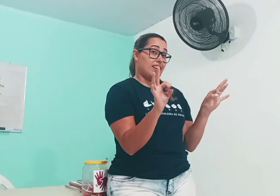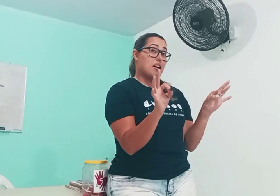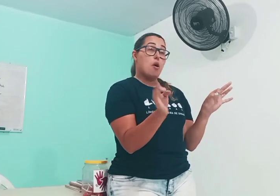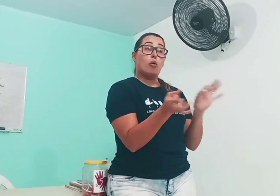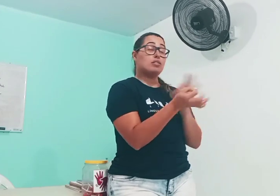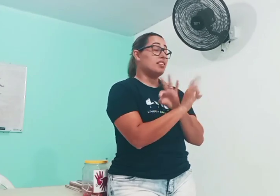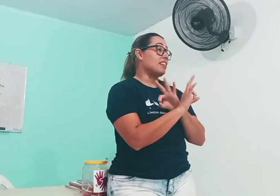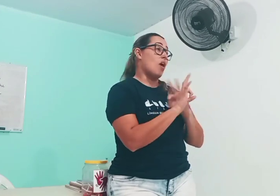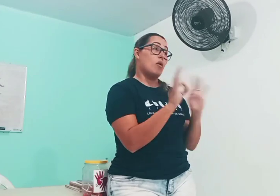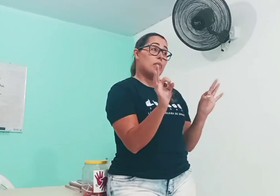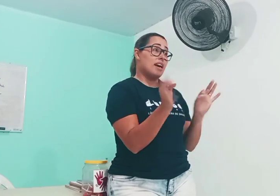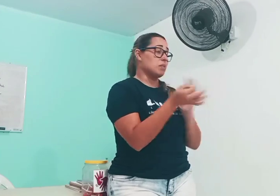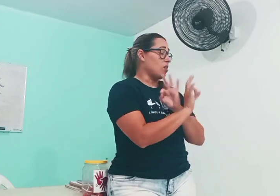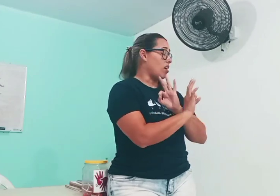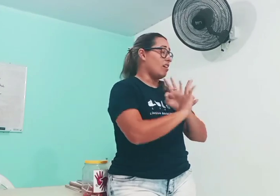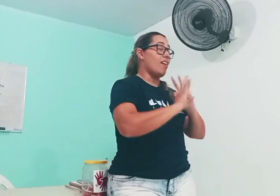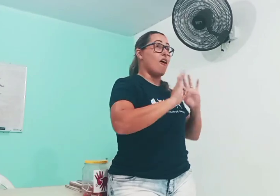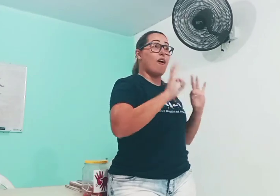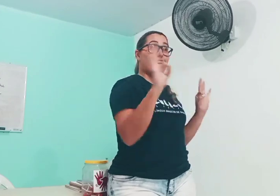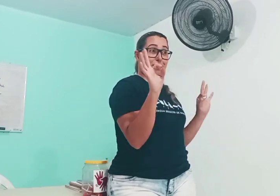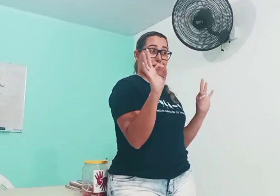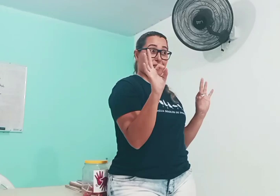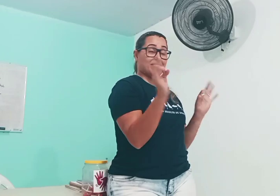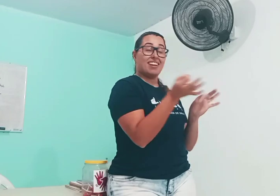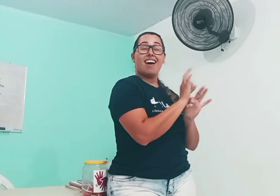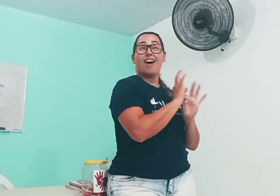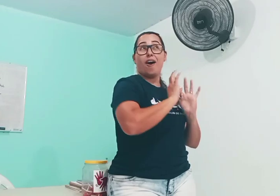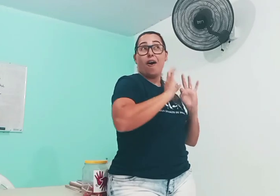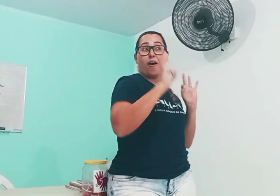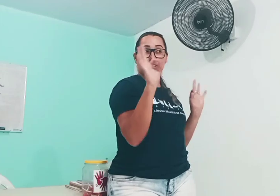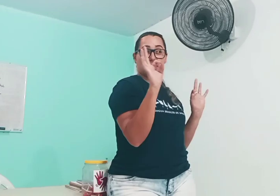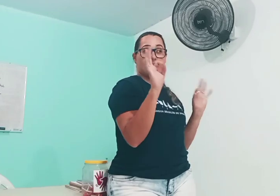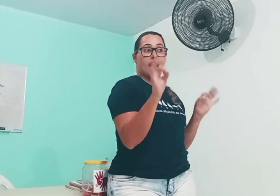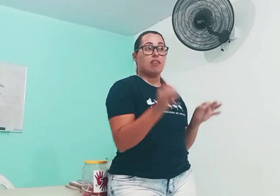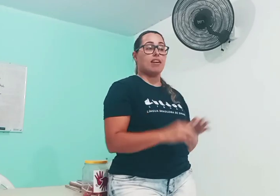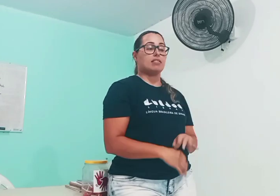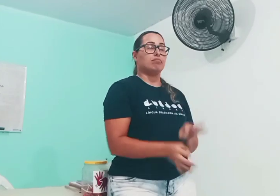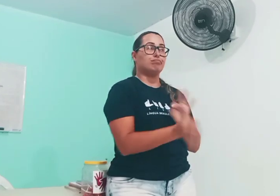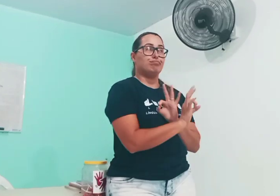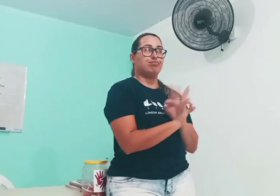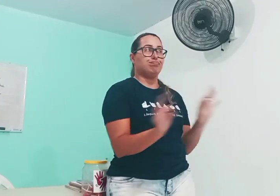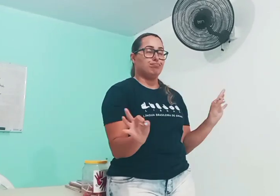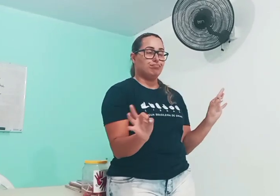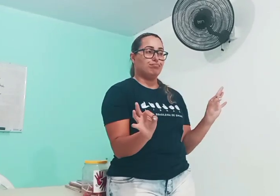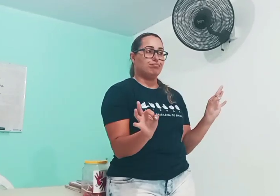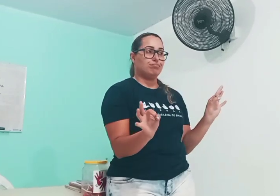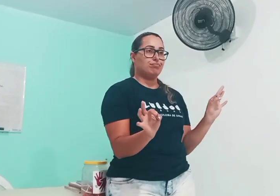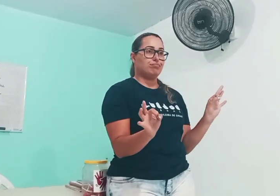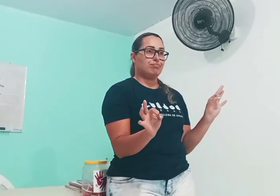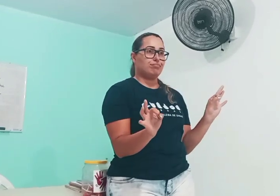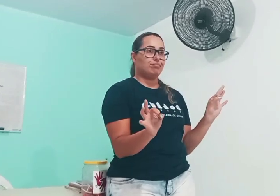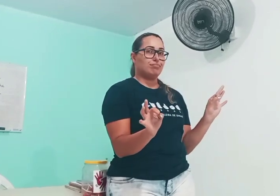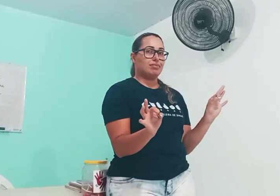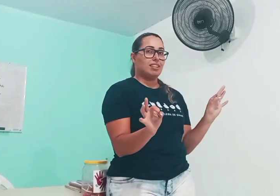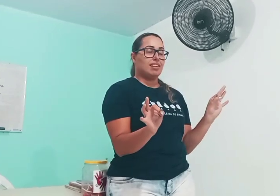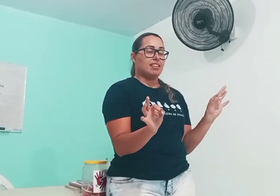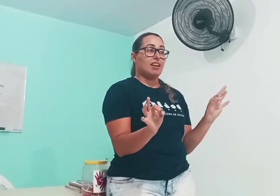né? O sinal é o mesmo, ó, ótimo. Ótimo. Aí eu faço assim. Deboche. Né?